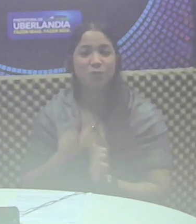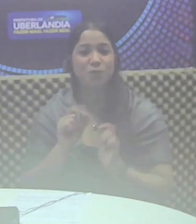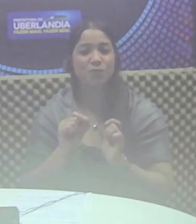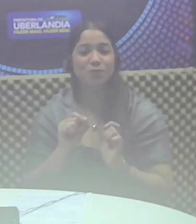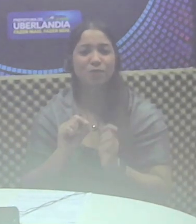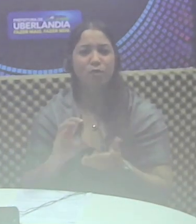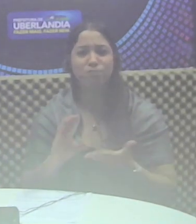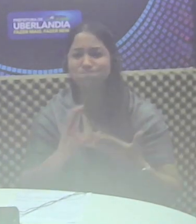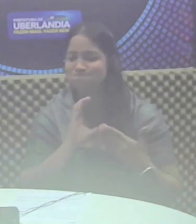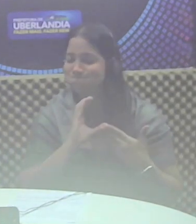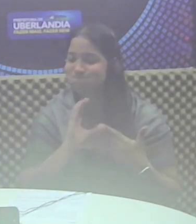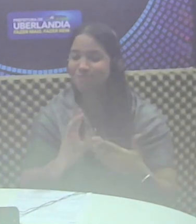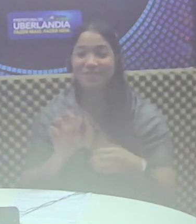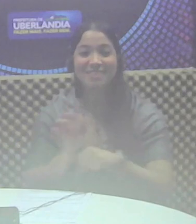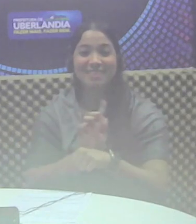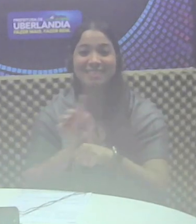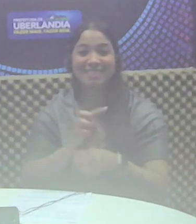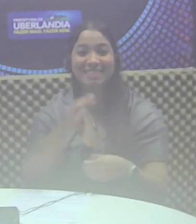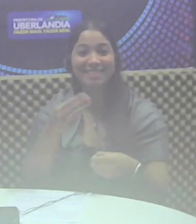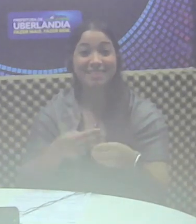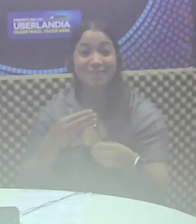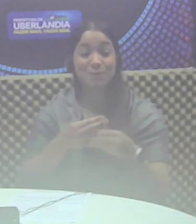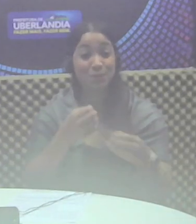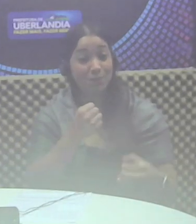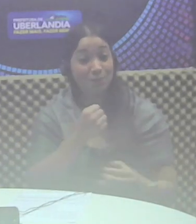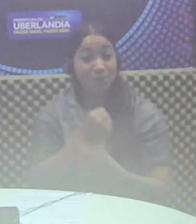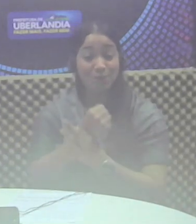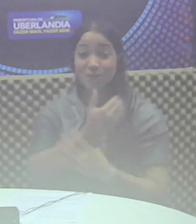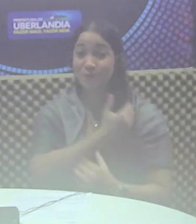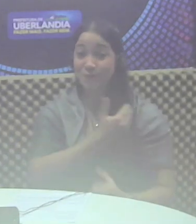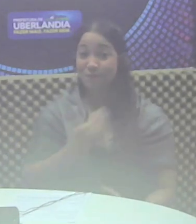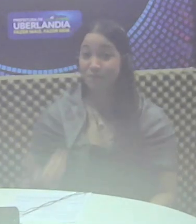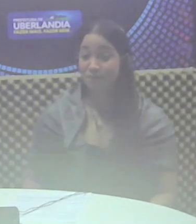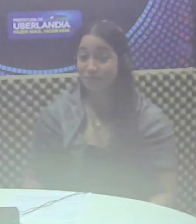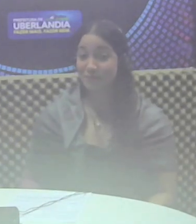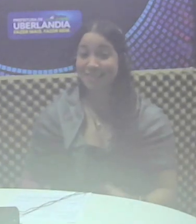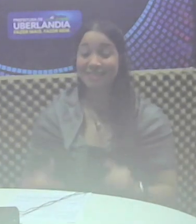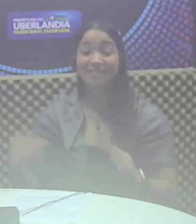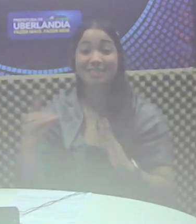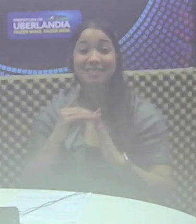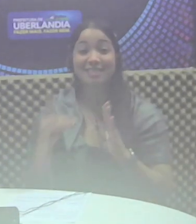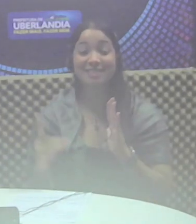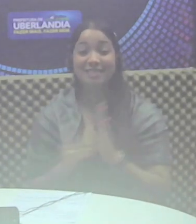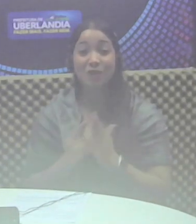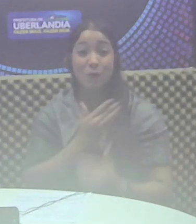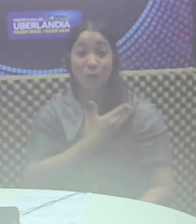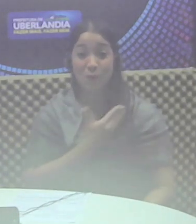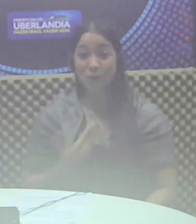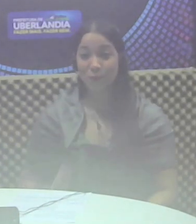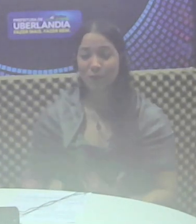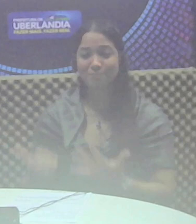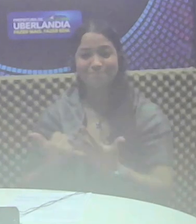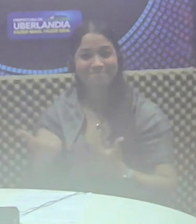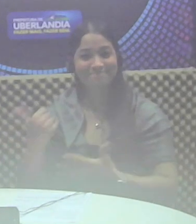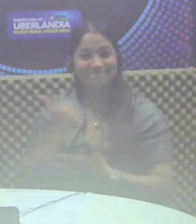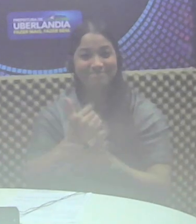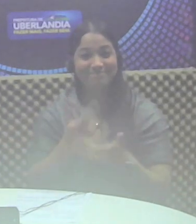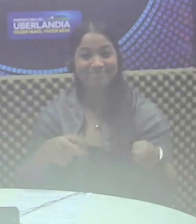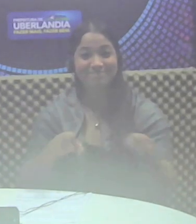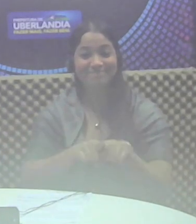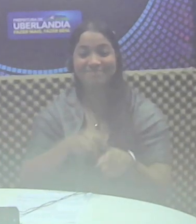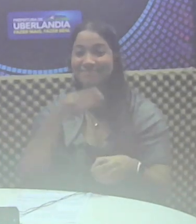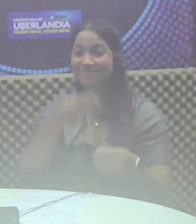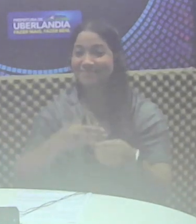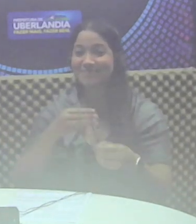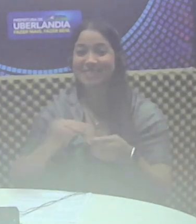investimentos da gestão Municipal em segurança pública e da diretriz governamental que prioriza a parceria do município